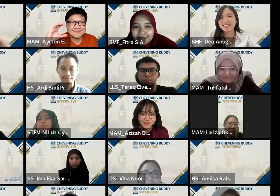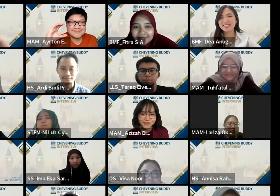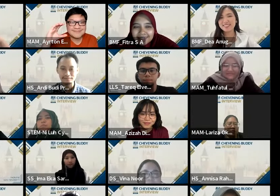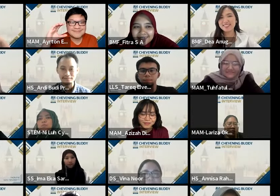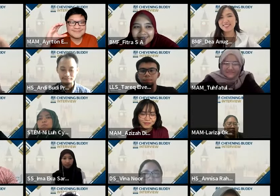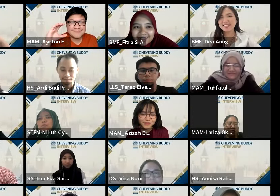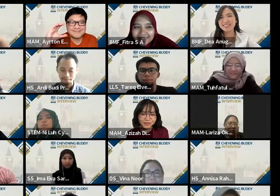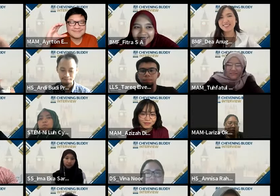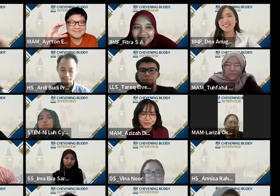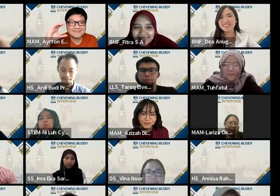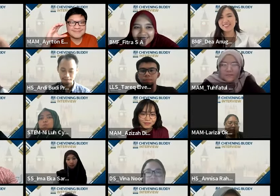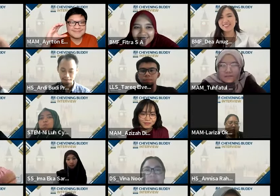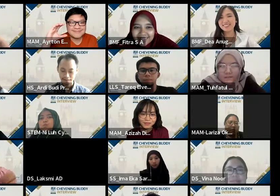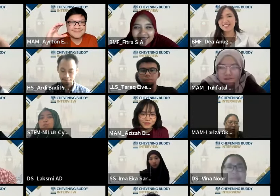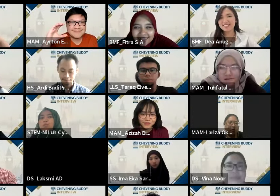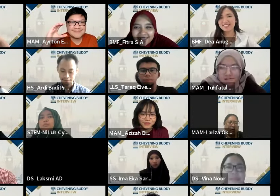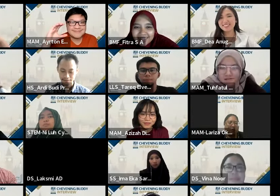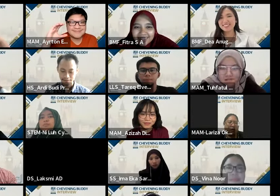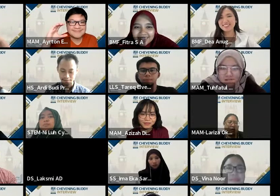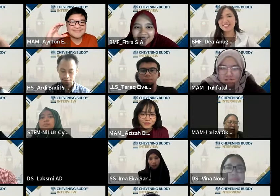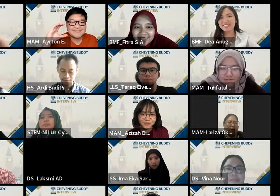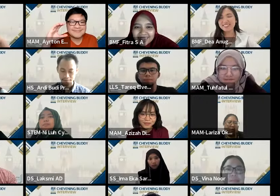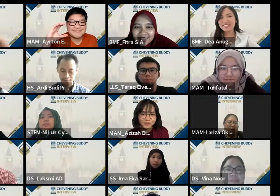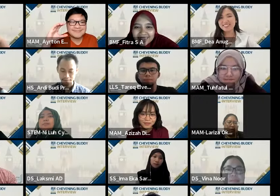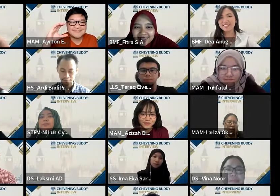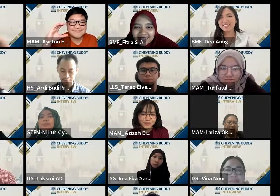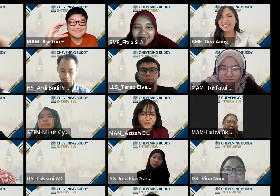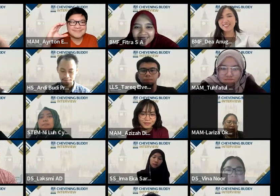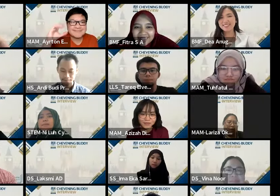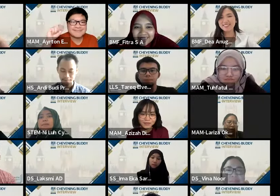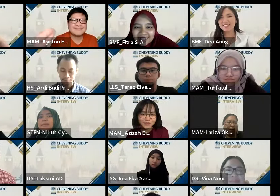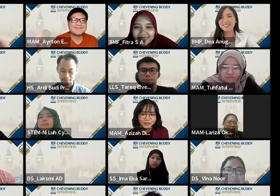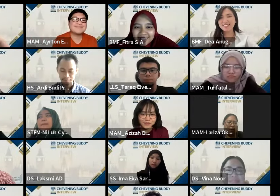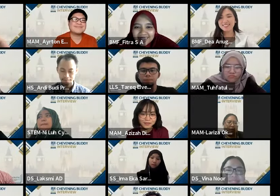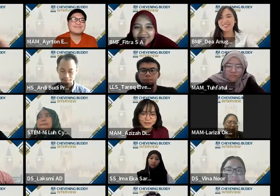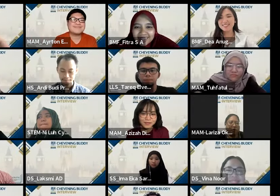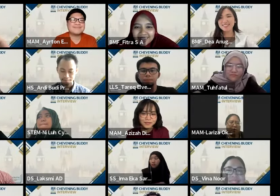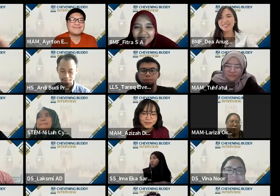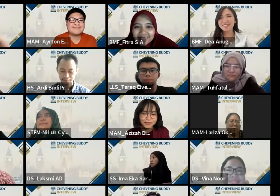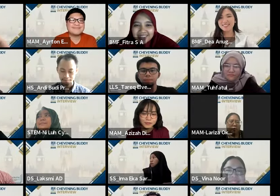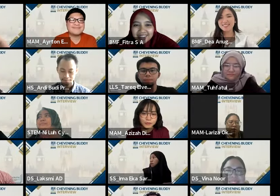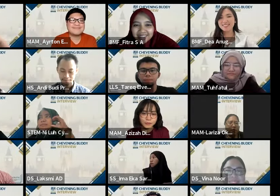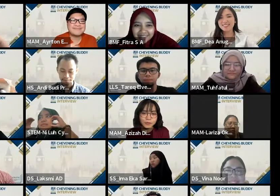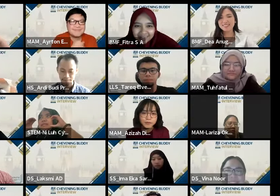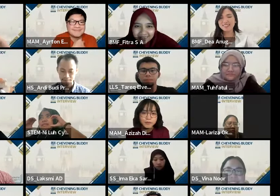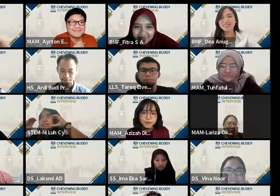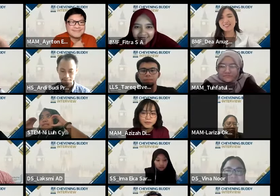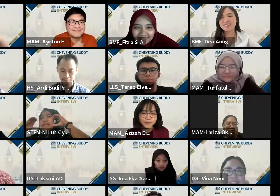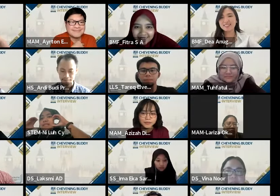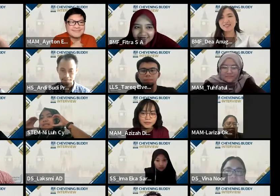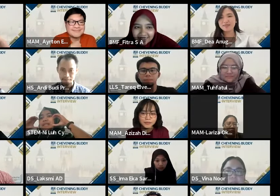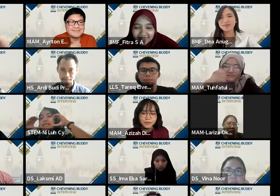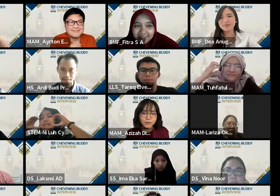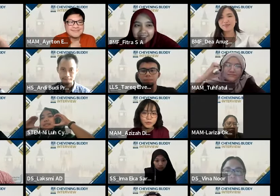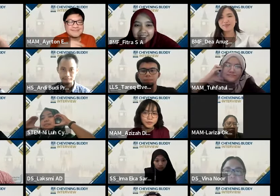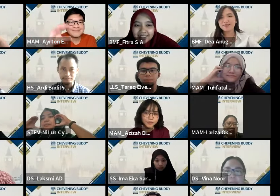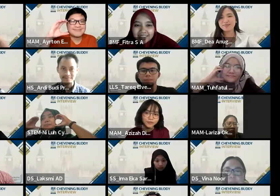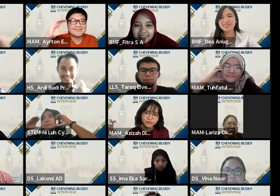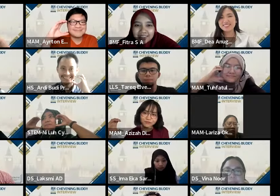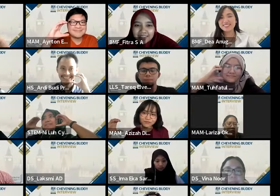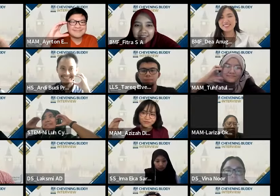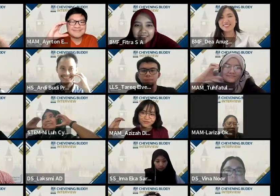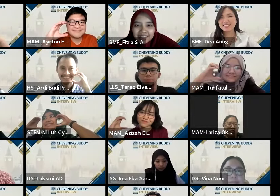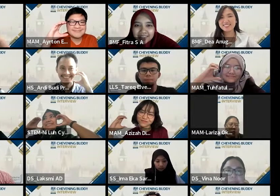selanjutnya du Iya Oh ada ada huruf C ciing